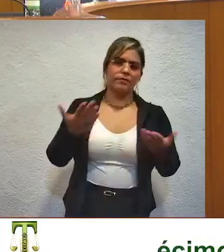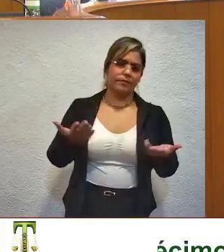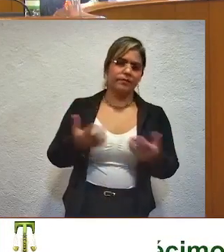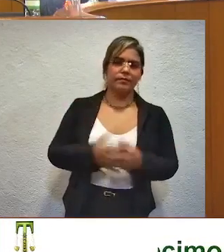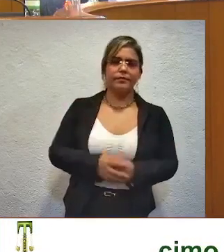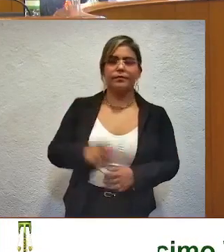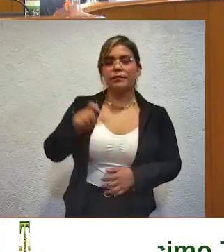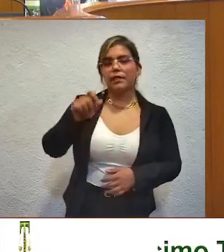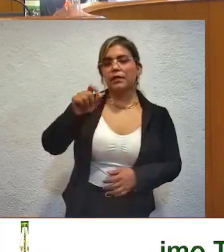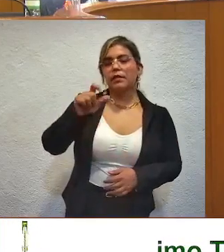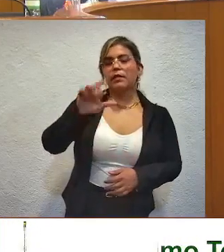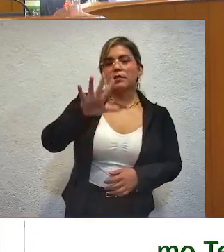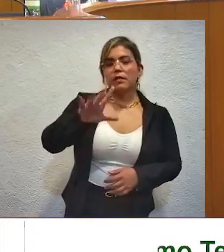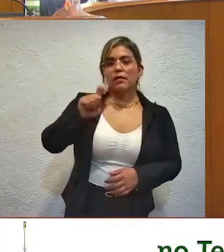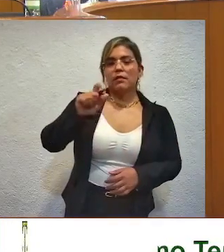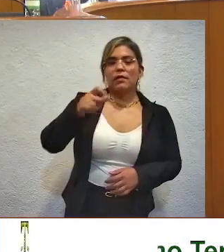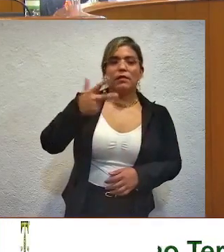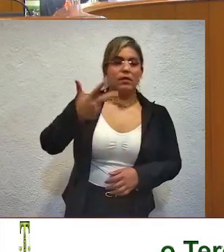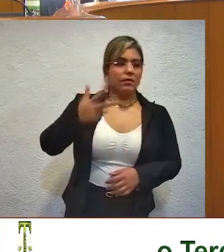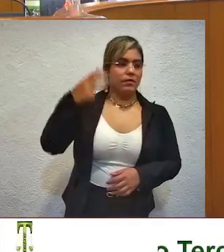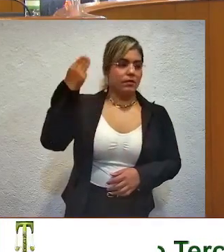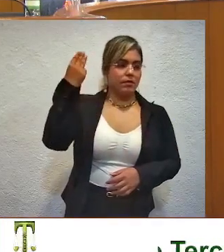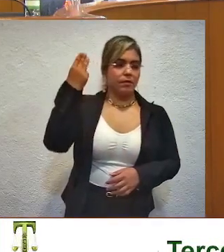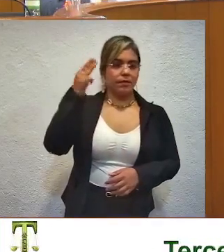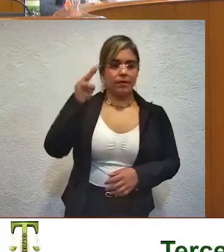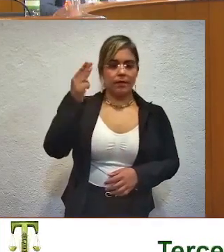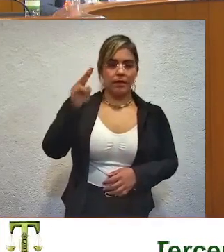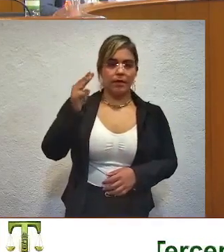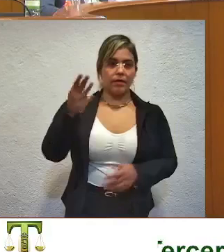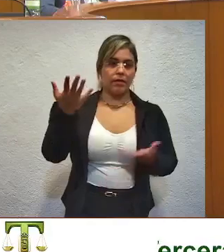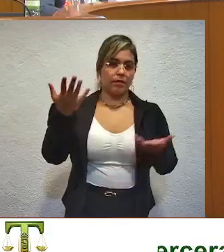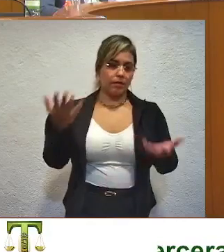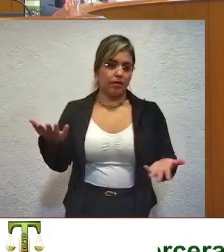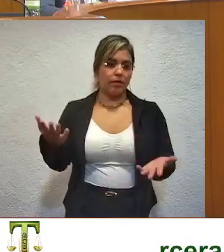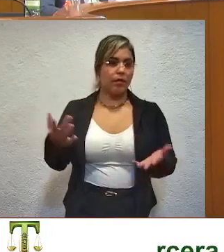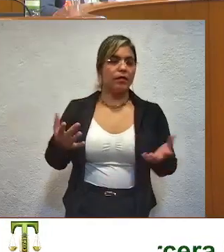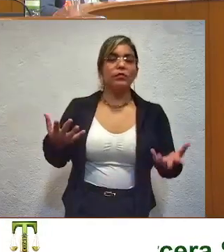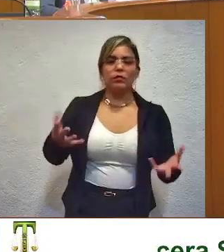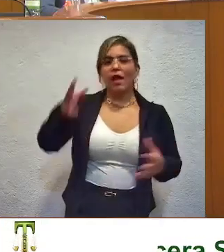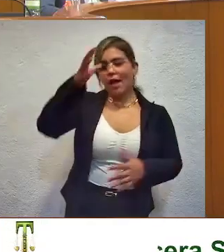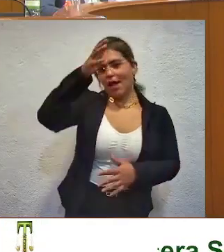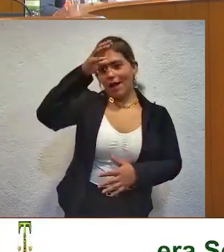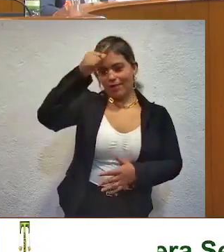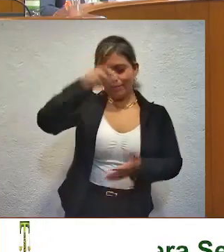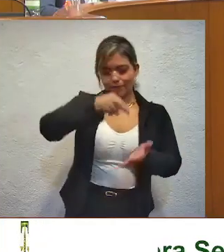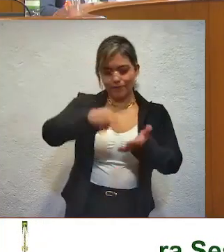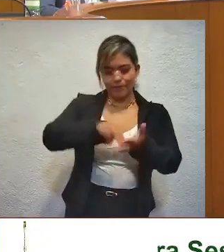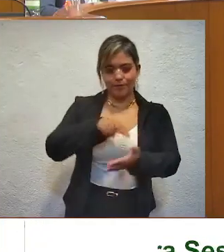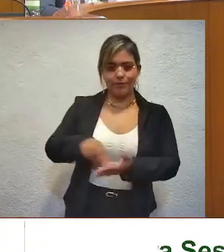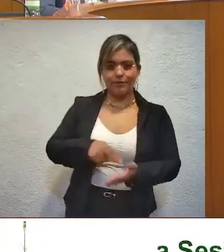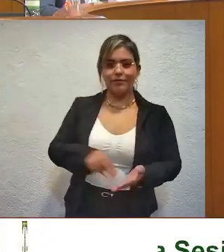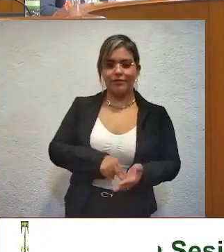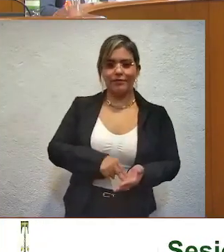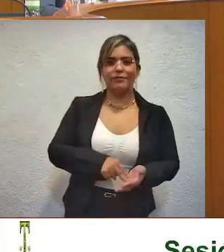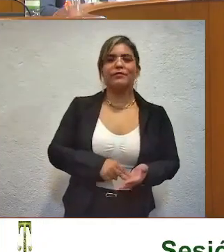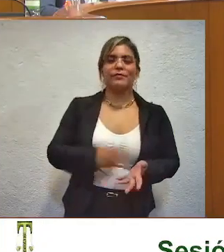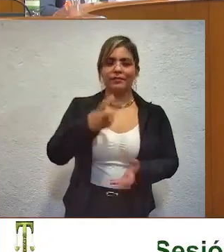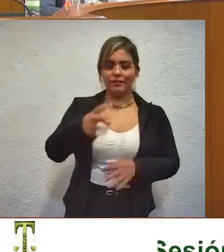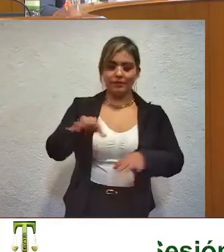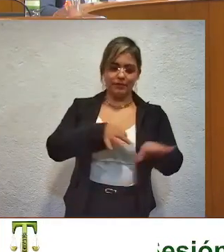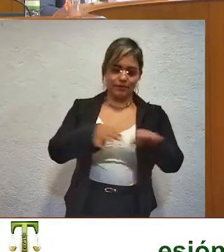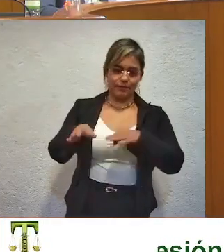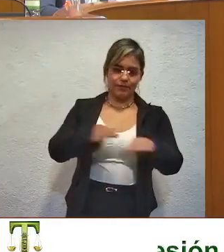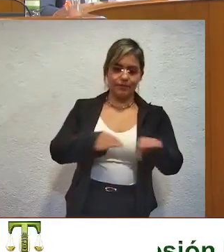el 25 y 28 de mayo del presente año, las partes suscribieron un convenio laboral con recibo finiquito, solicitando a esta